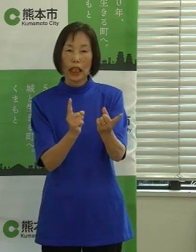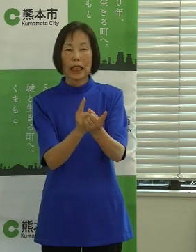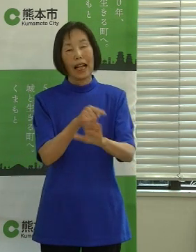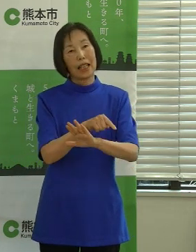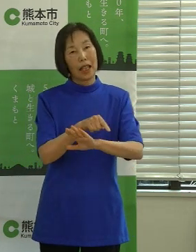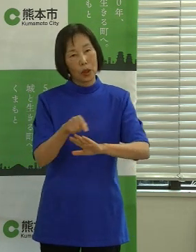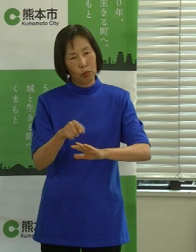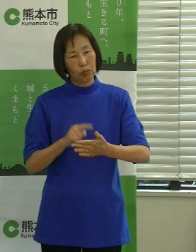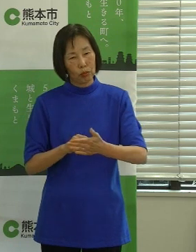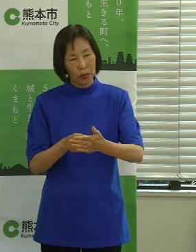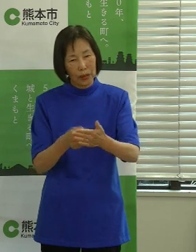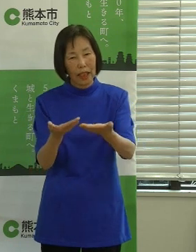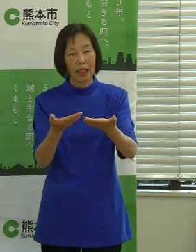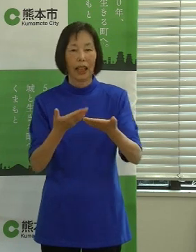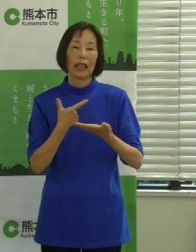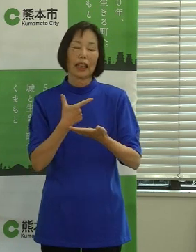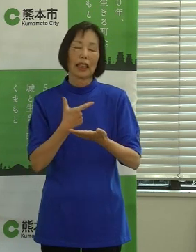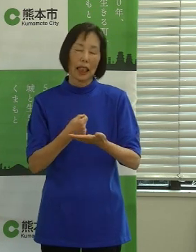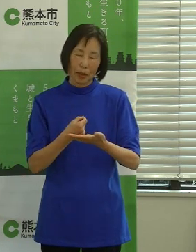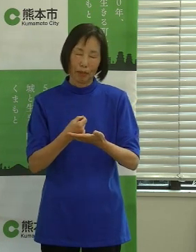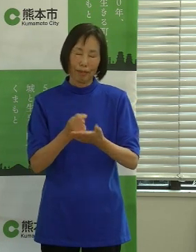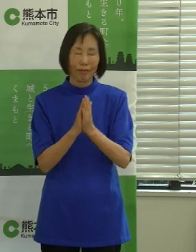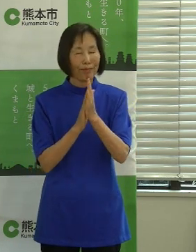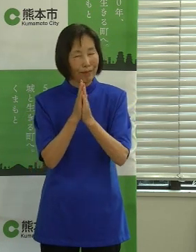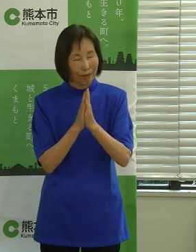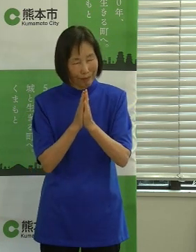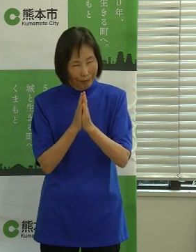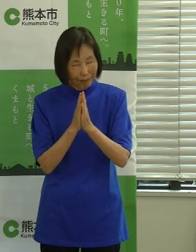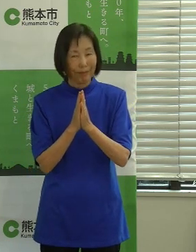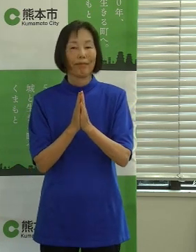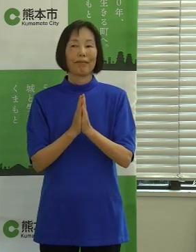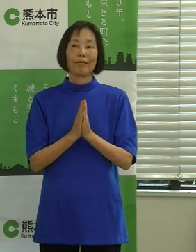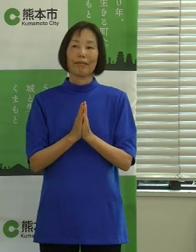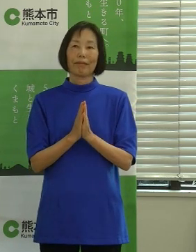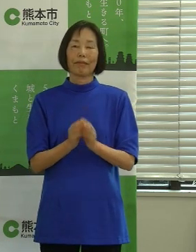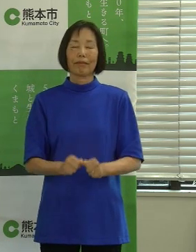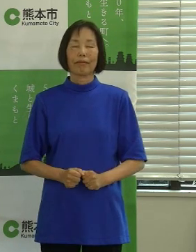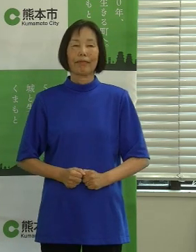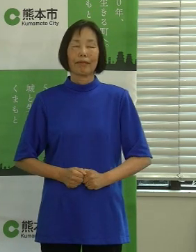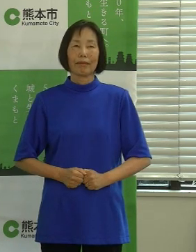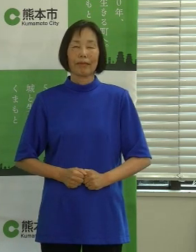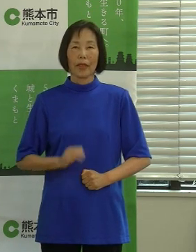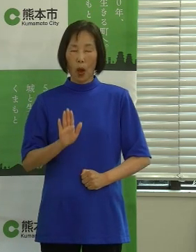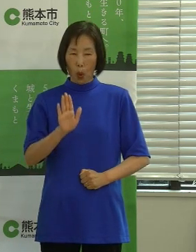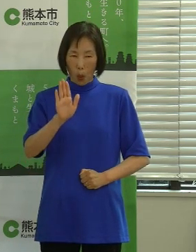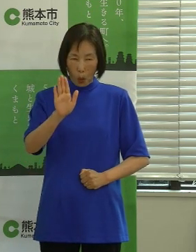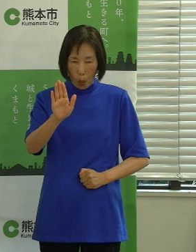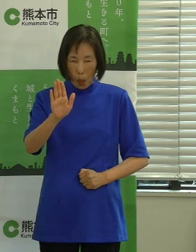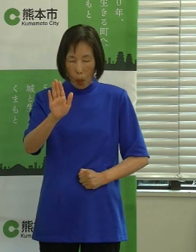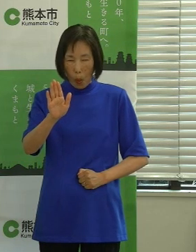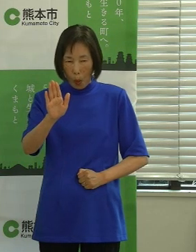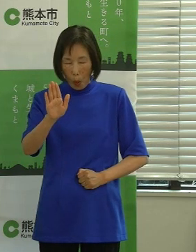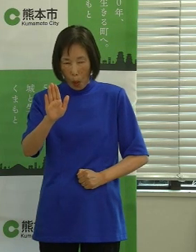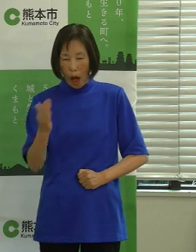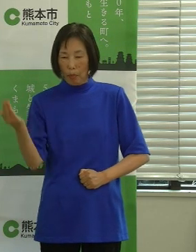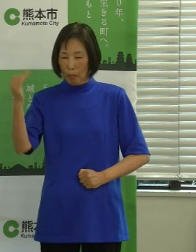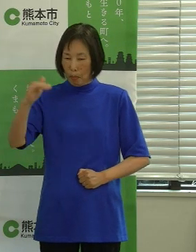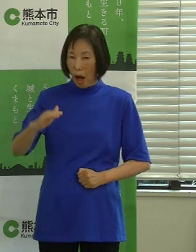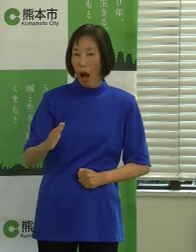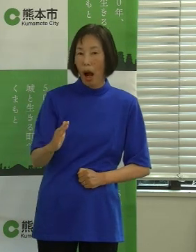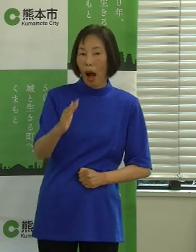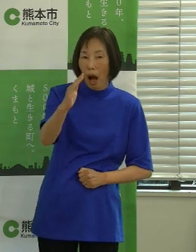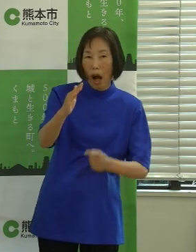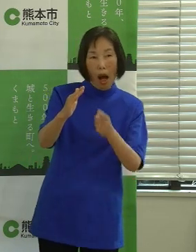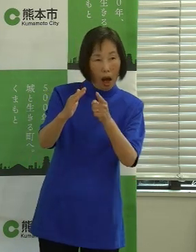に努めていただきますようお願いを申し上げます。また今後感染の第2波